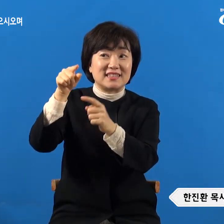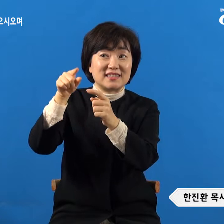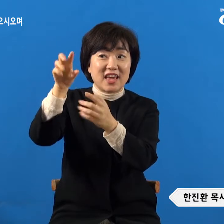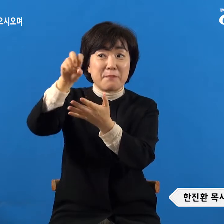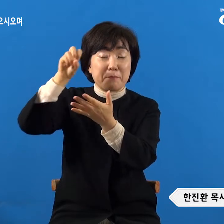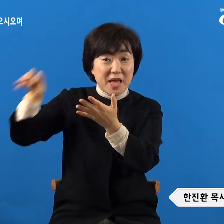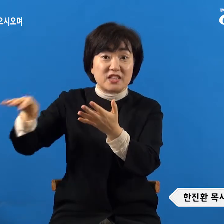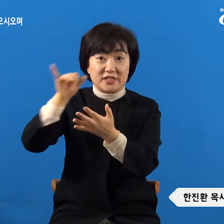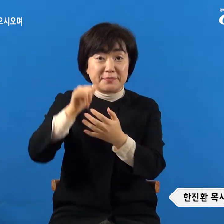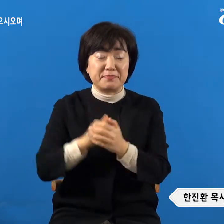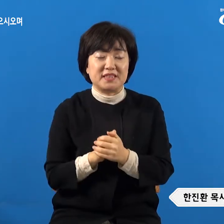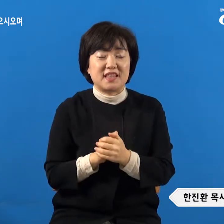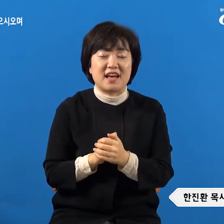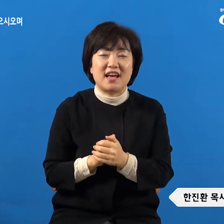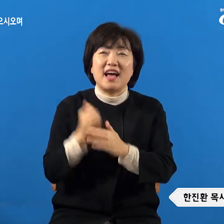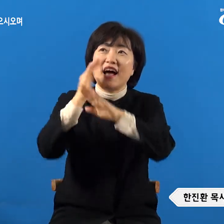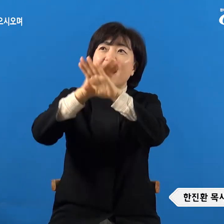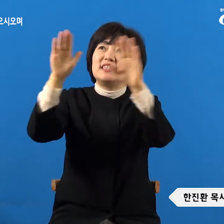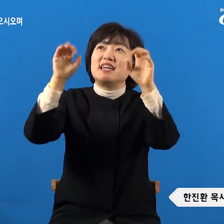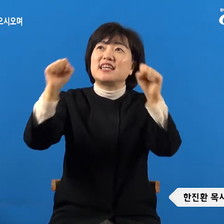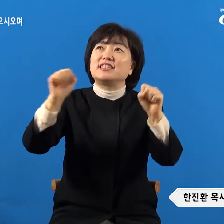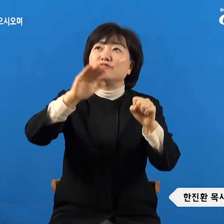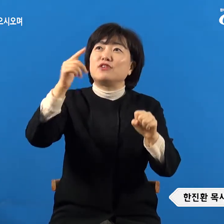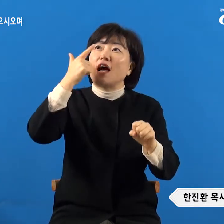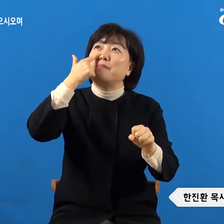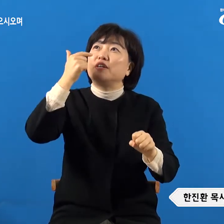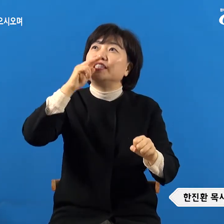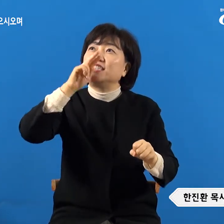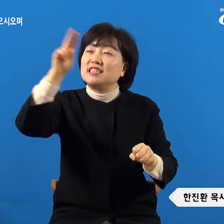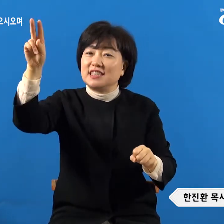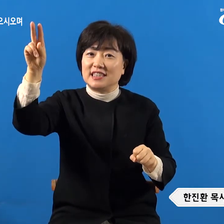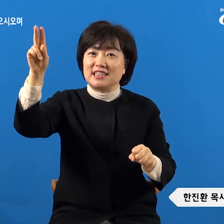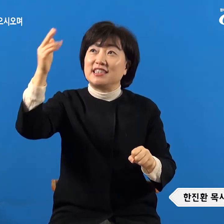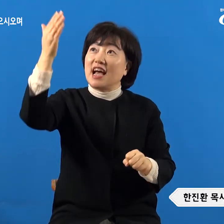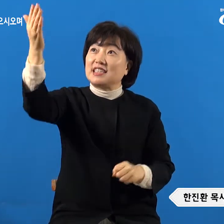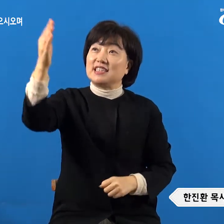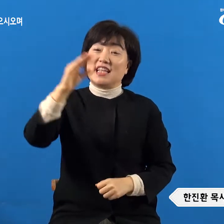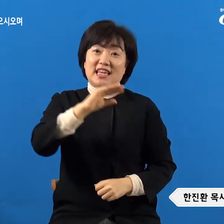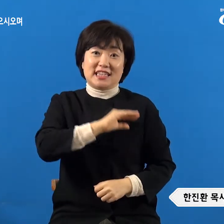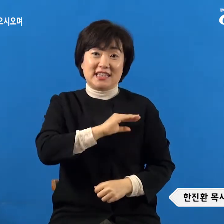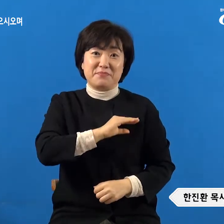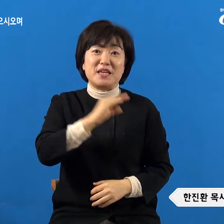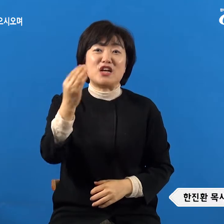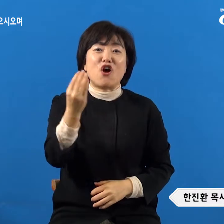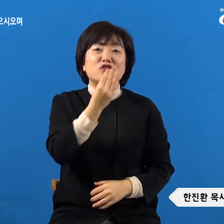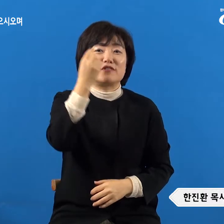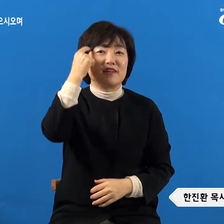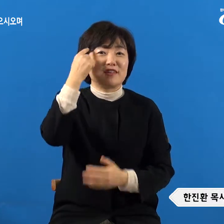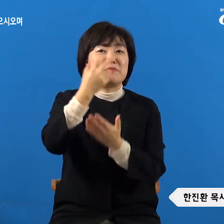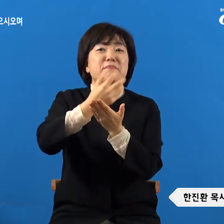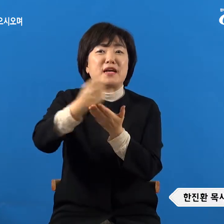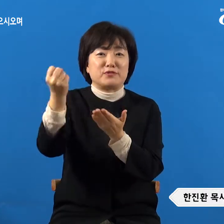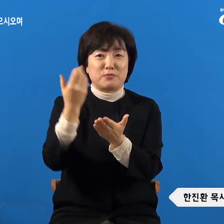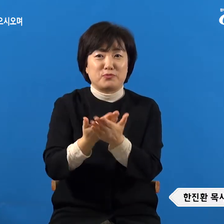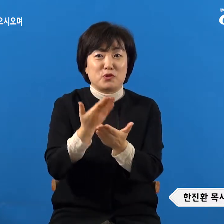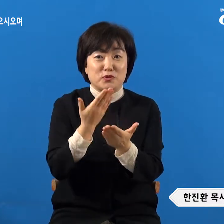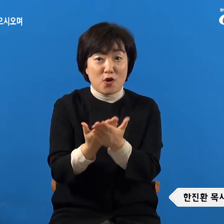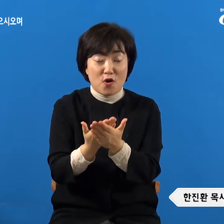하늘에 계신 우리 아버지, 당신의 이름이 거룩히 여김을 받으소서 하는